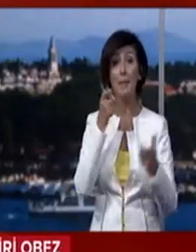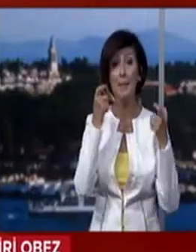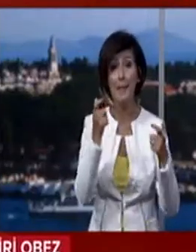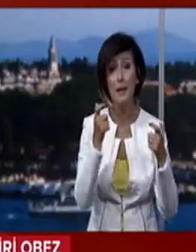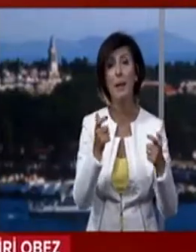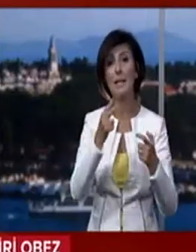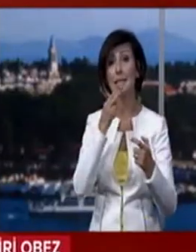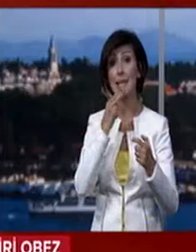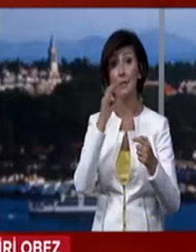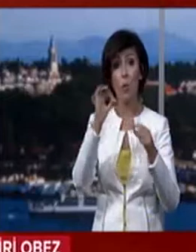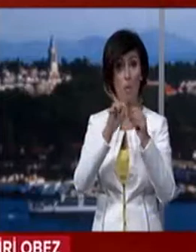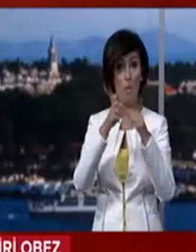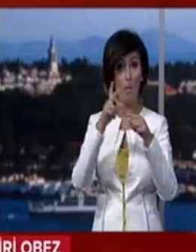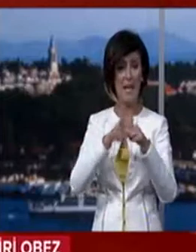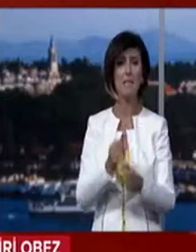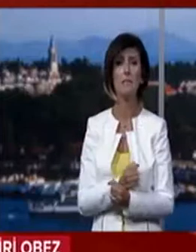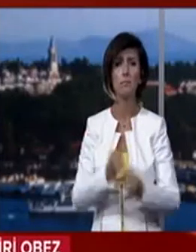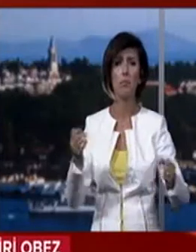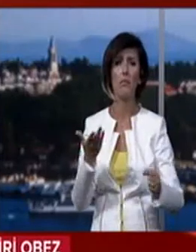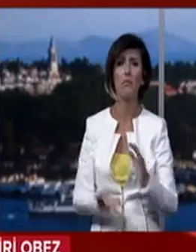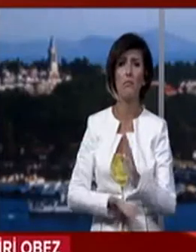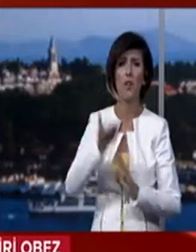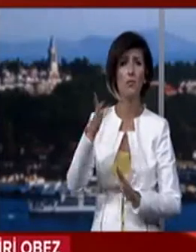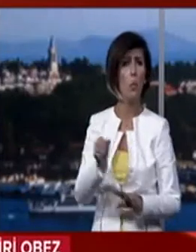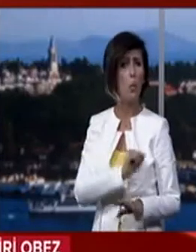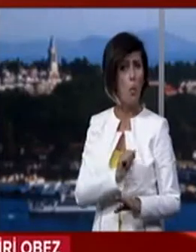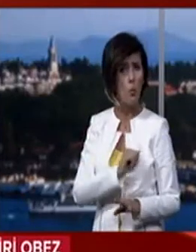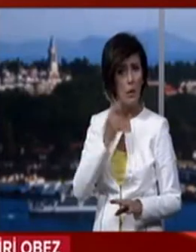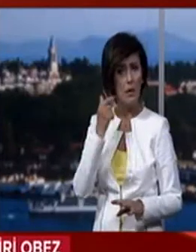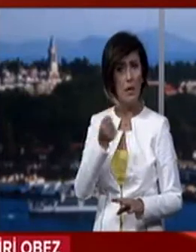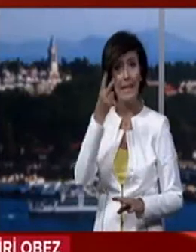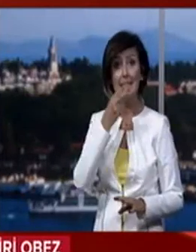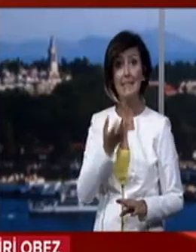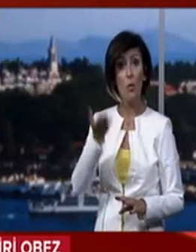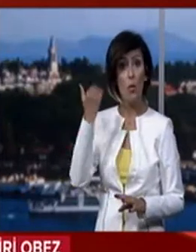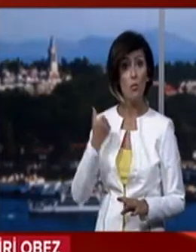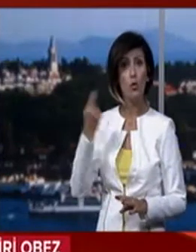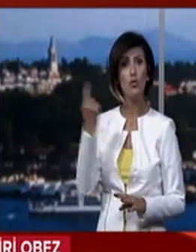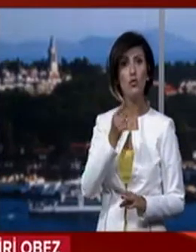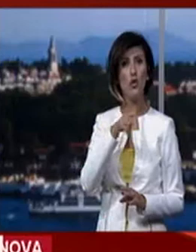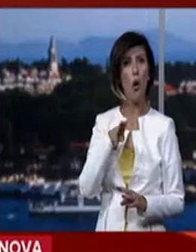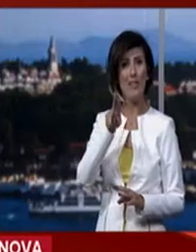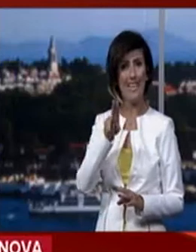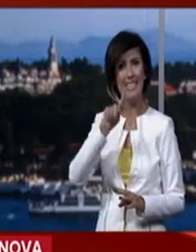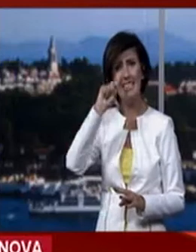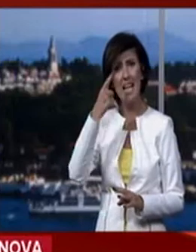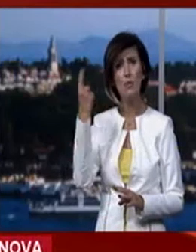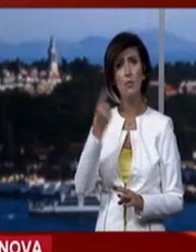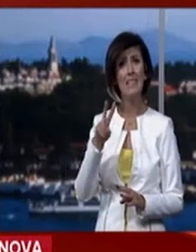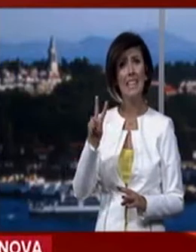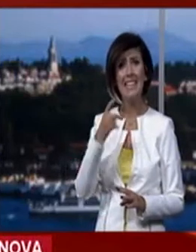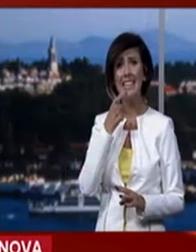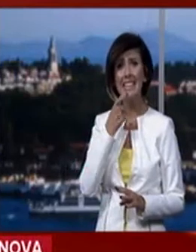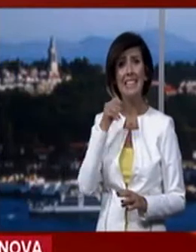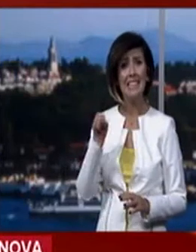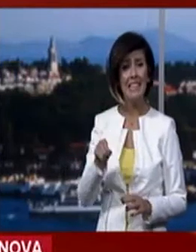kadınlarda obezite oranı daha yüksek. Çok korkutucu bir rakam aslında. 2 sene önceki rakam %17'lerde, yani sadece 2 yılda